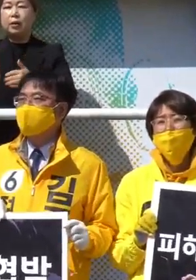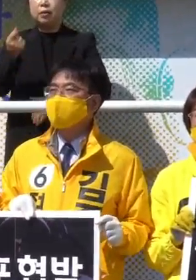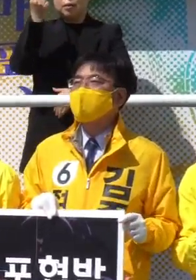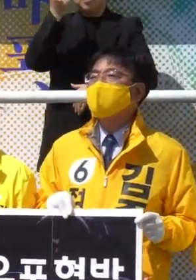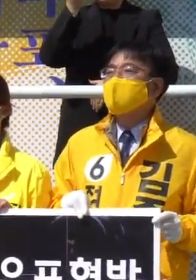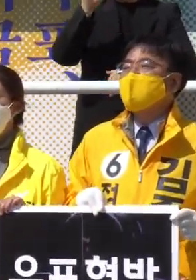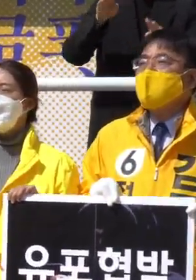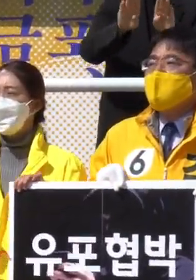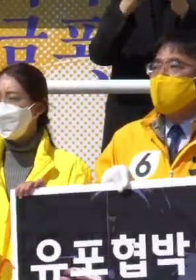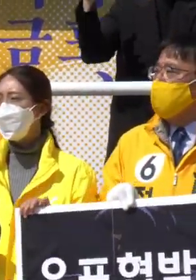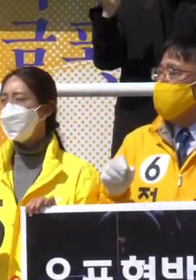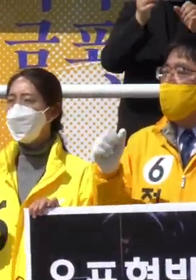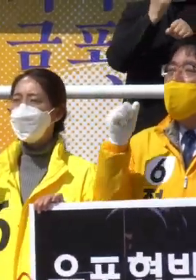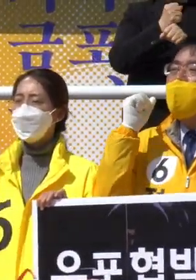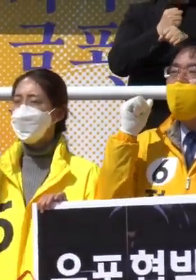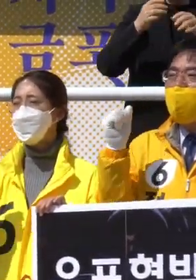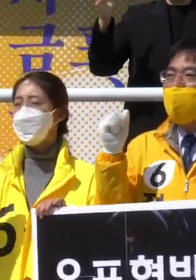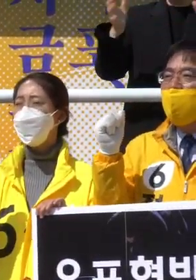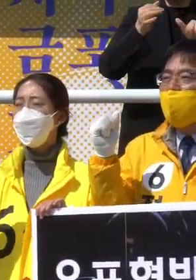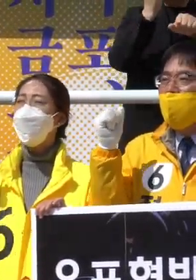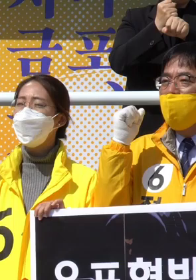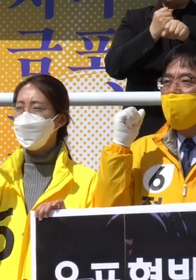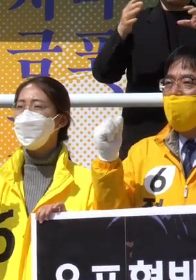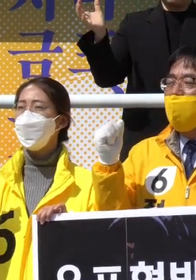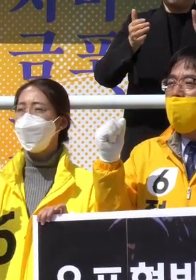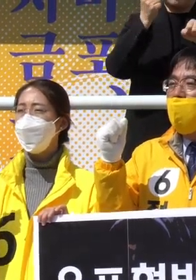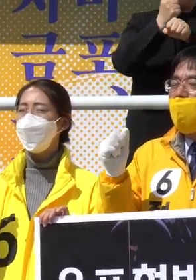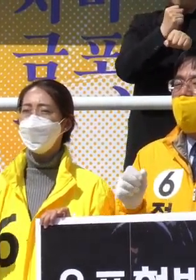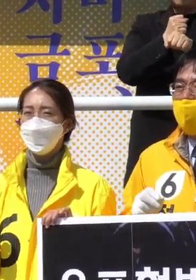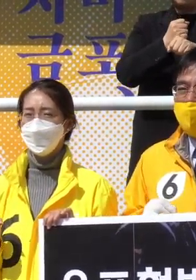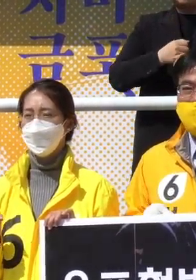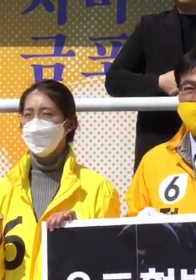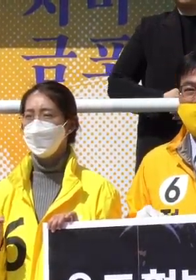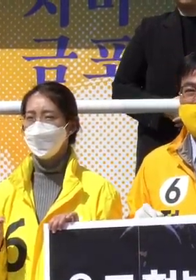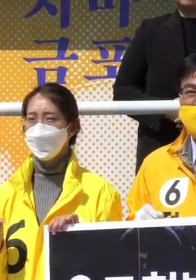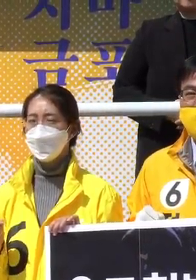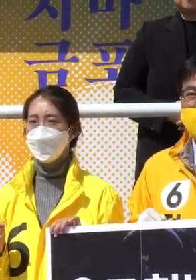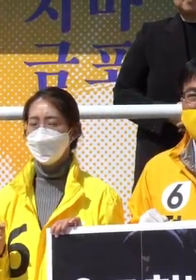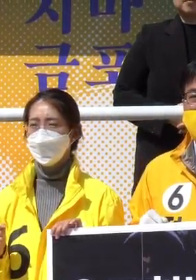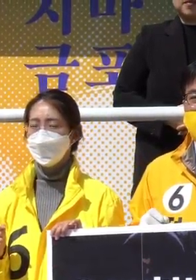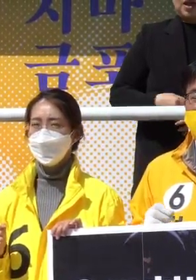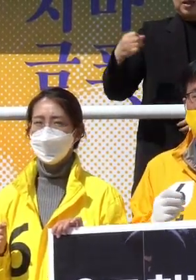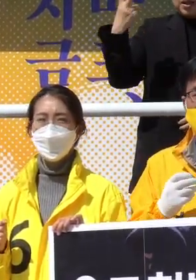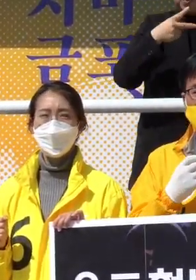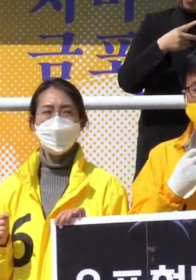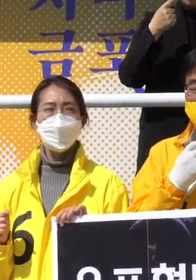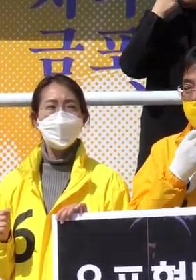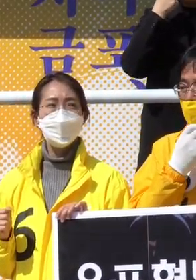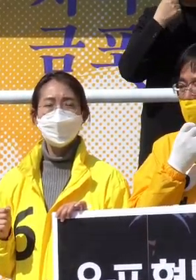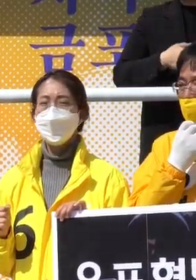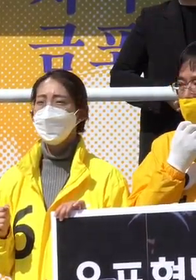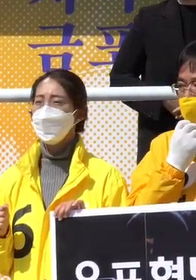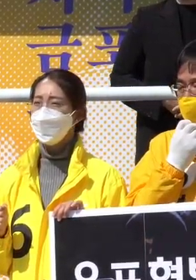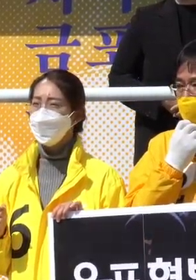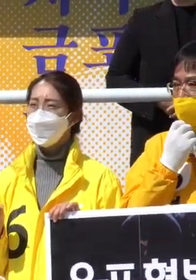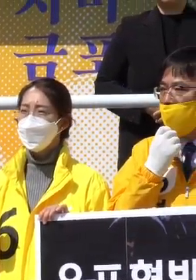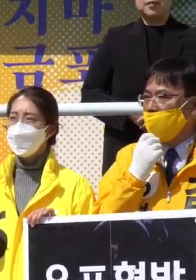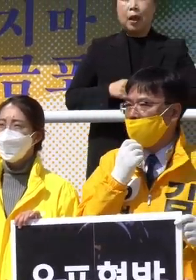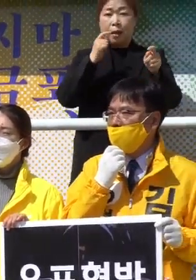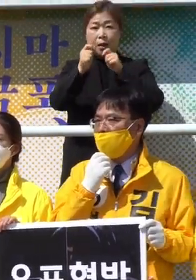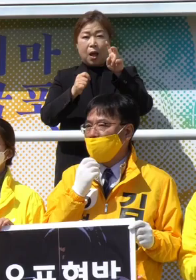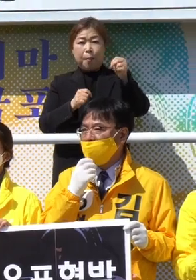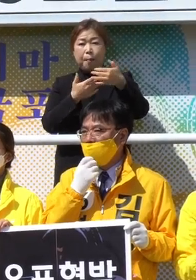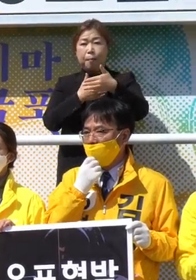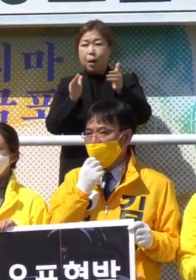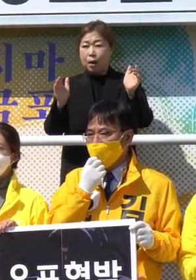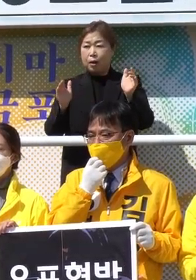즉각 소집하라! 소집하라! 소집하라! 소집하라! 다시 한번 외치도록 하겠습니다.